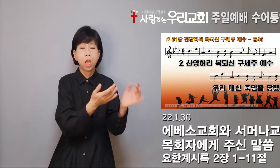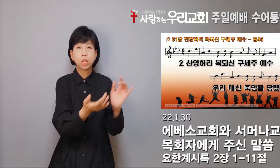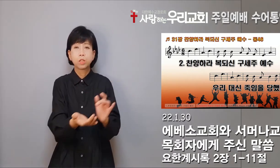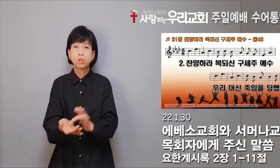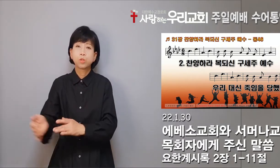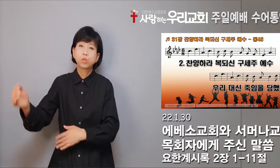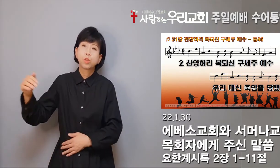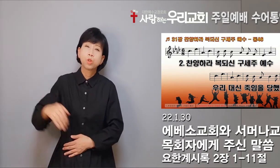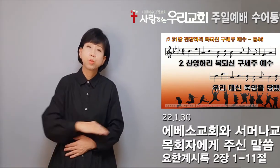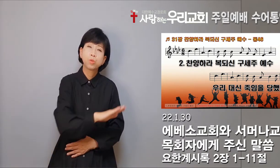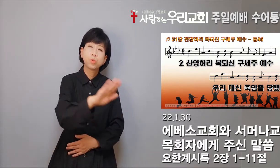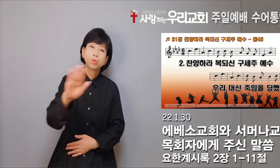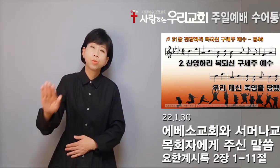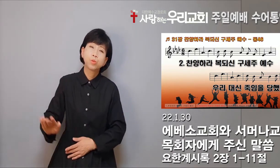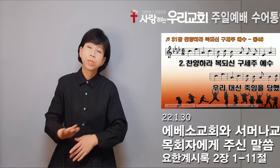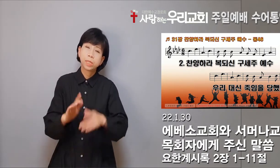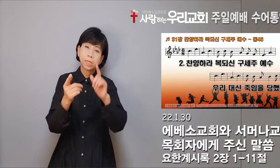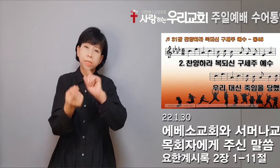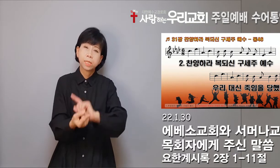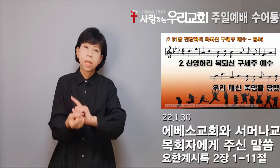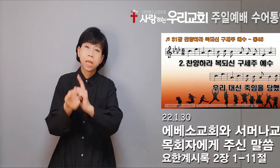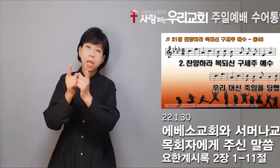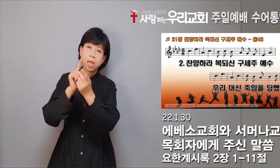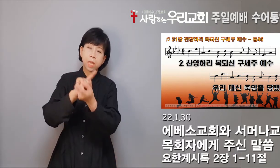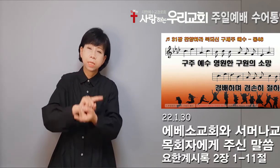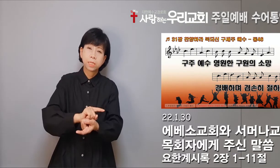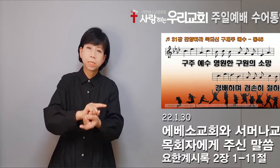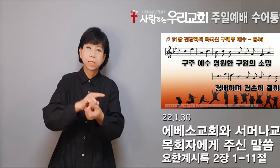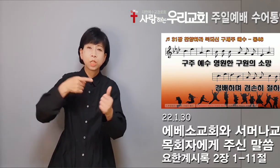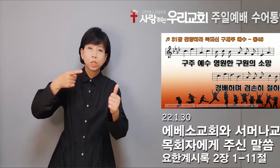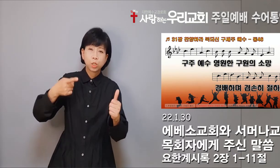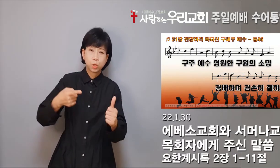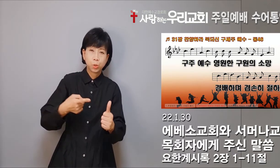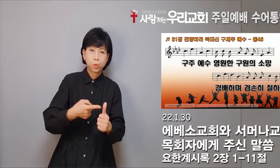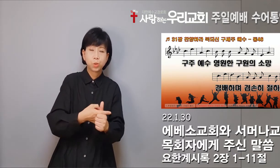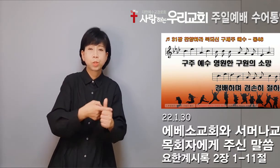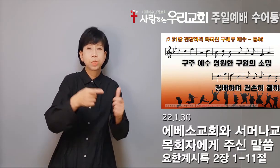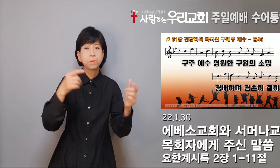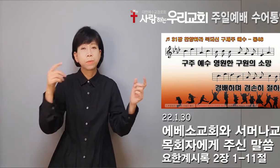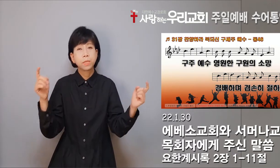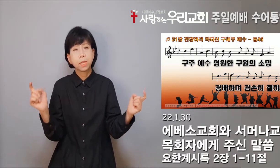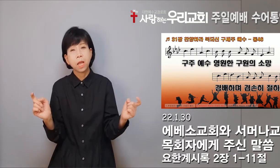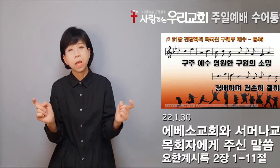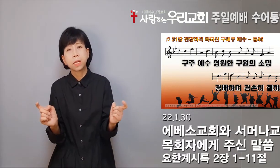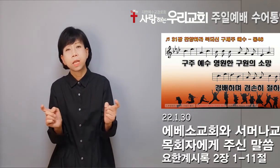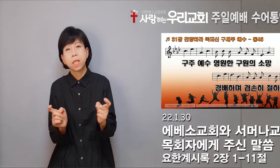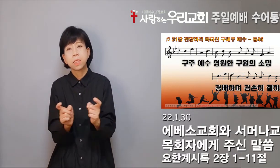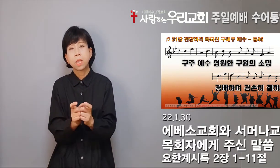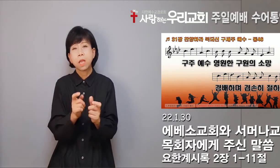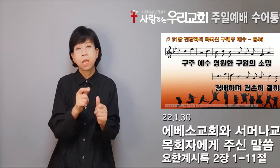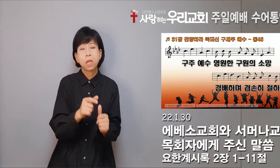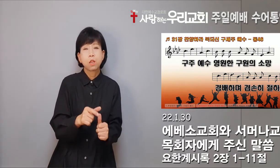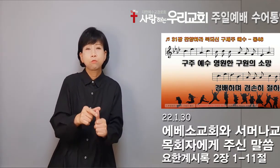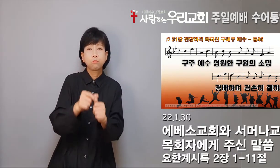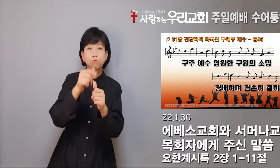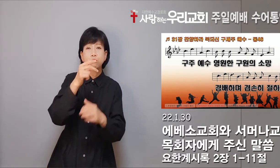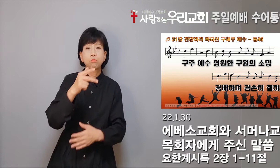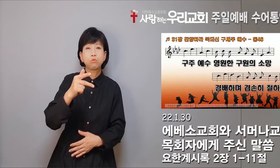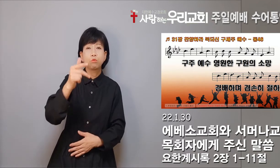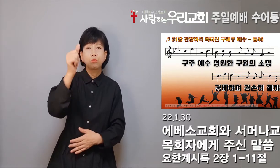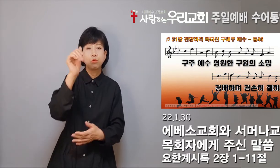우리 대신 죽임을 당했네 구주